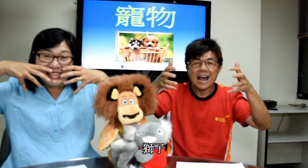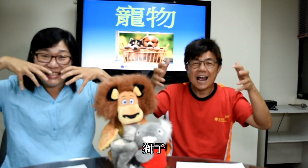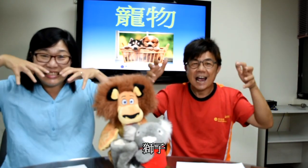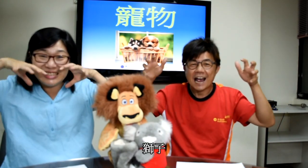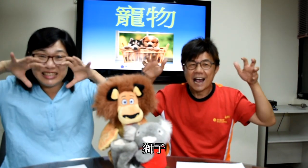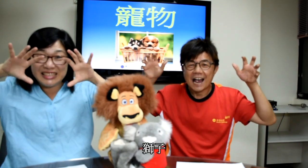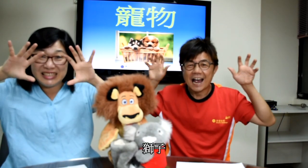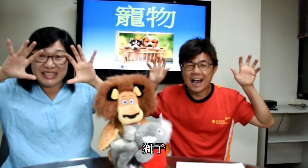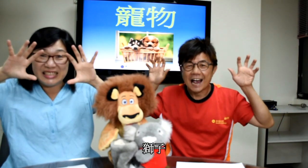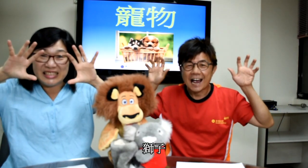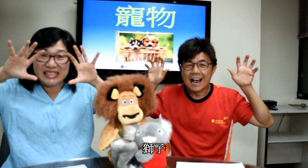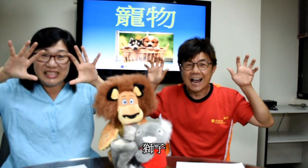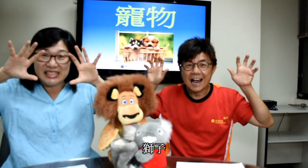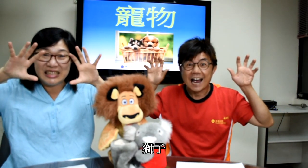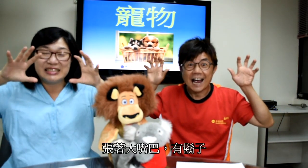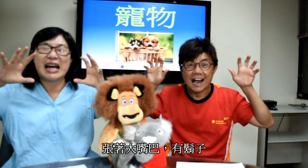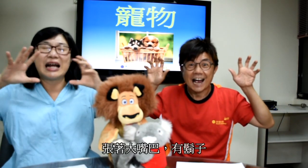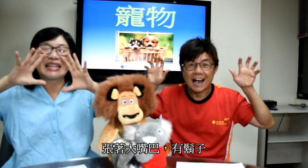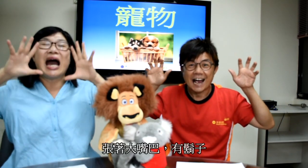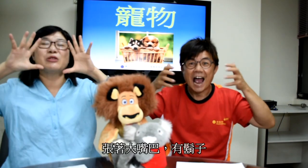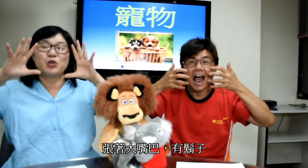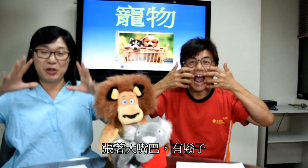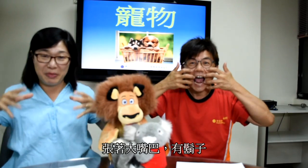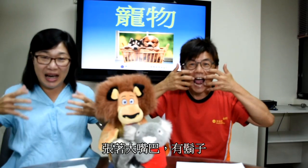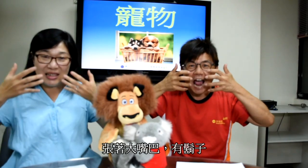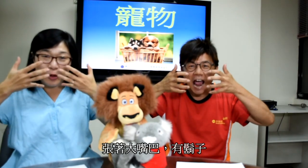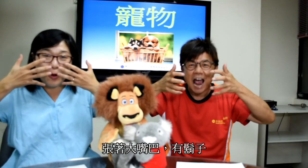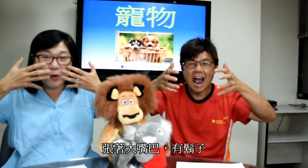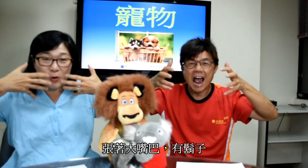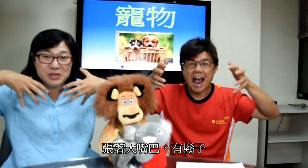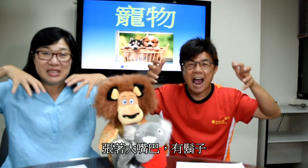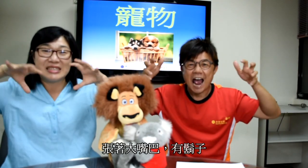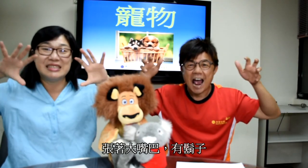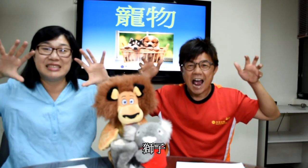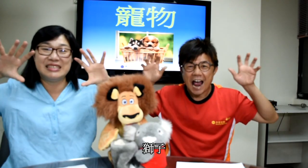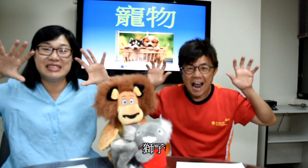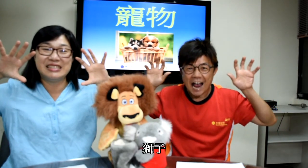狮子张个大嘴巴，有胡子，狮子，